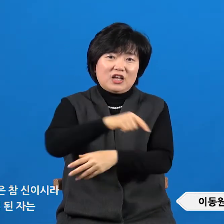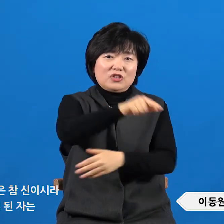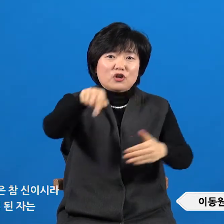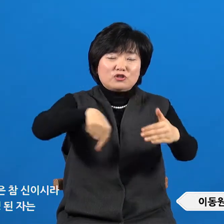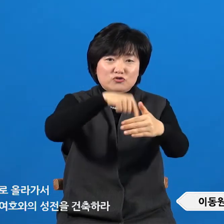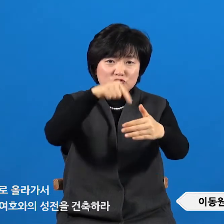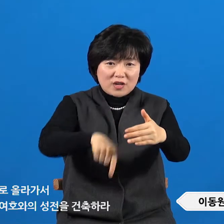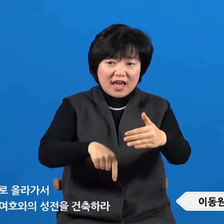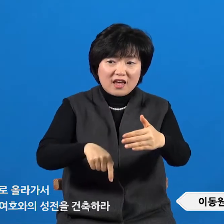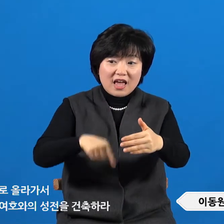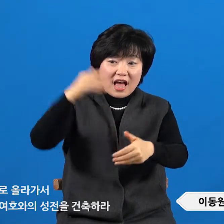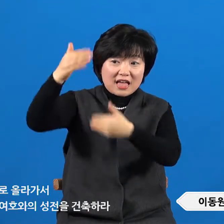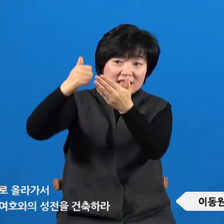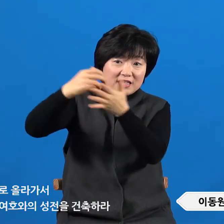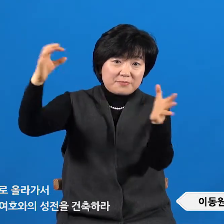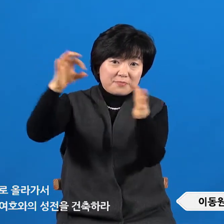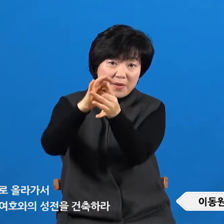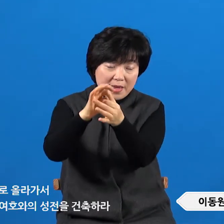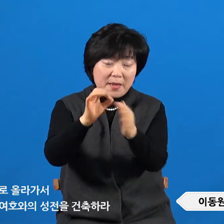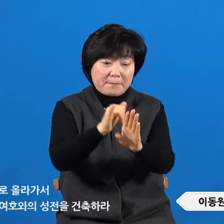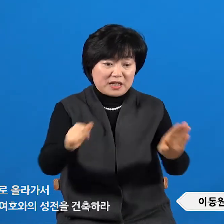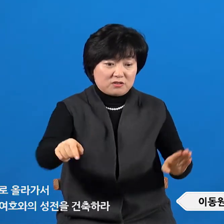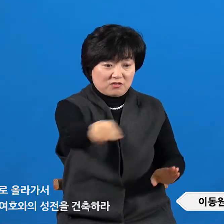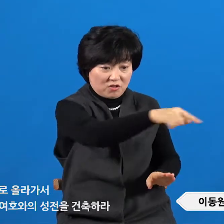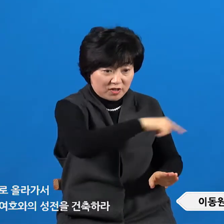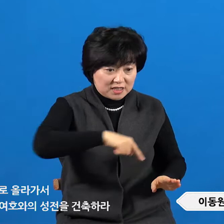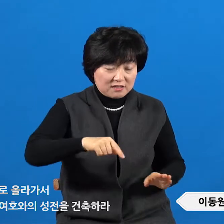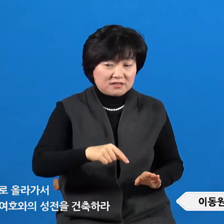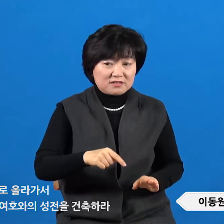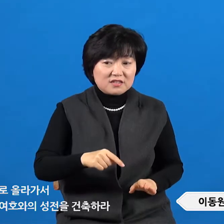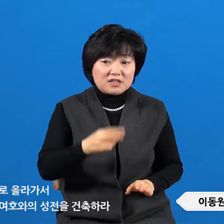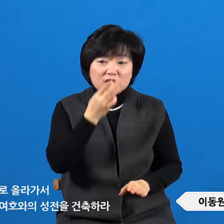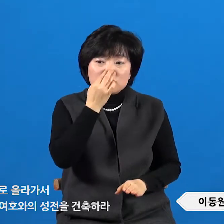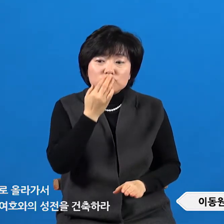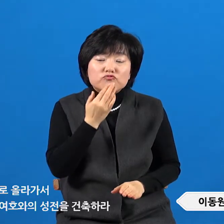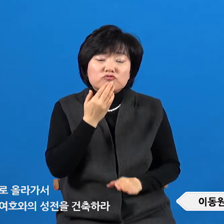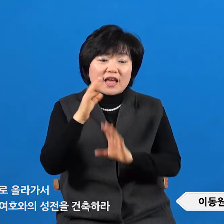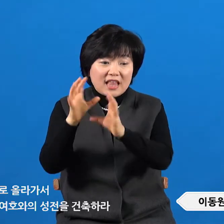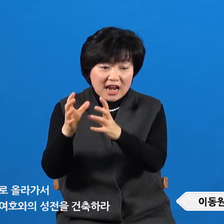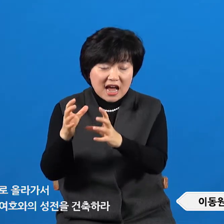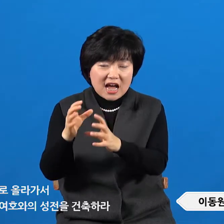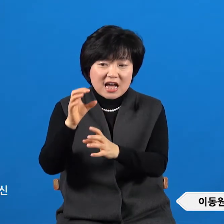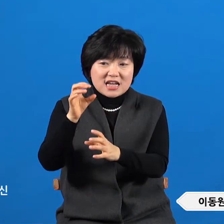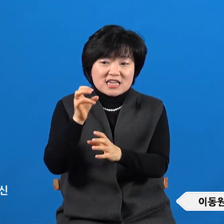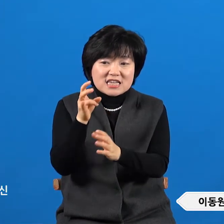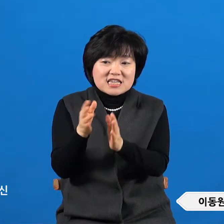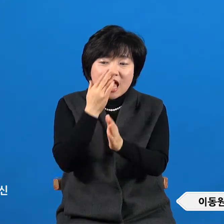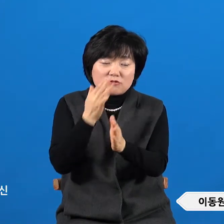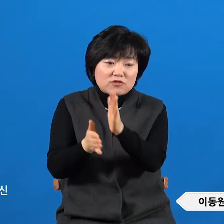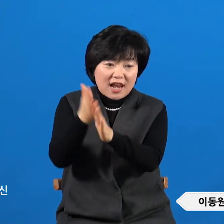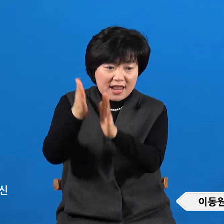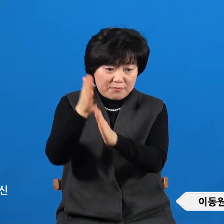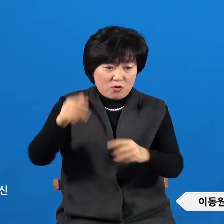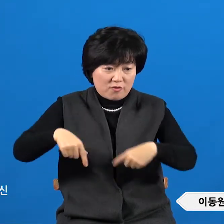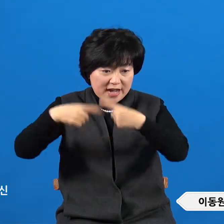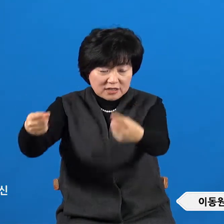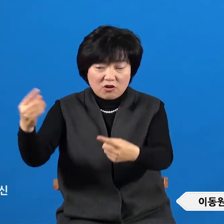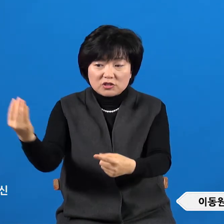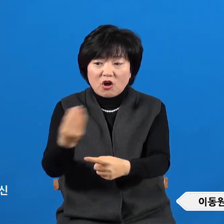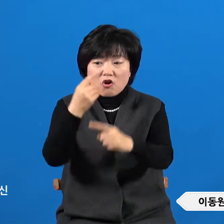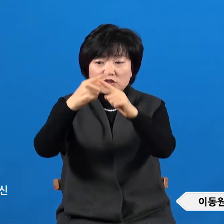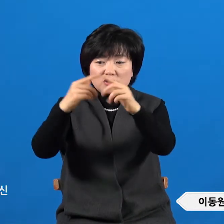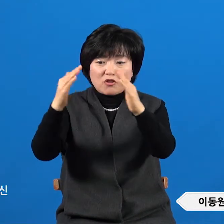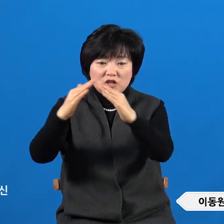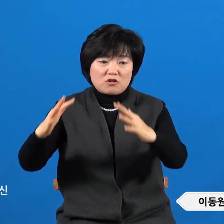너희 중에 그의 백성된 자는 다 유다 예루살렘으로 올라가서 이스라엘 하나님 여호와의 성전을 건축하라.